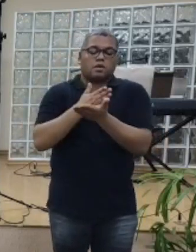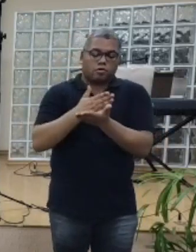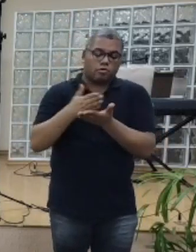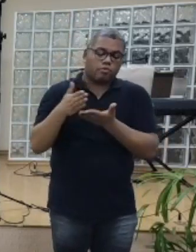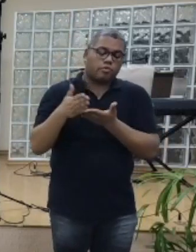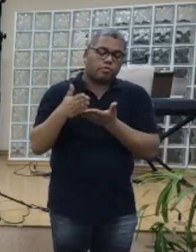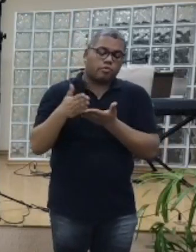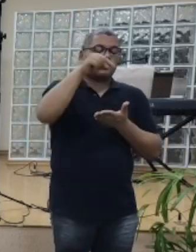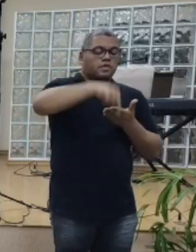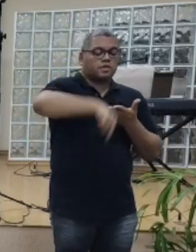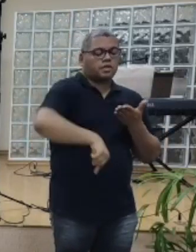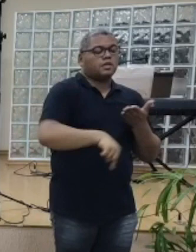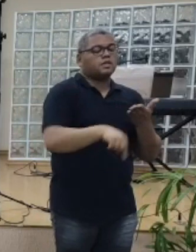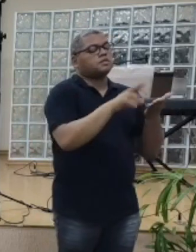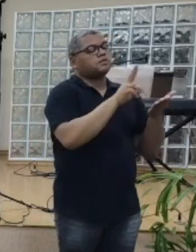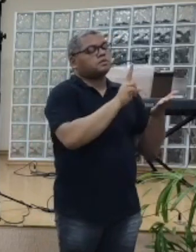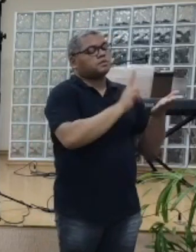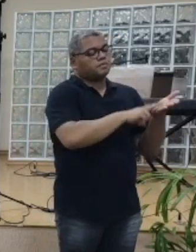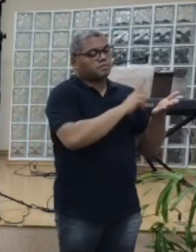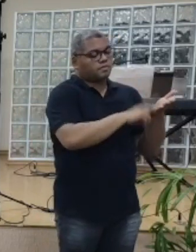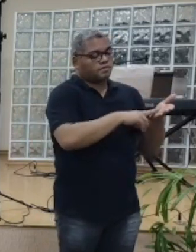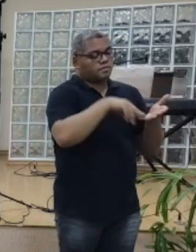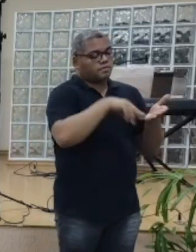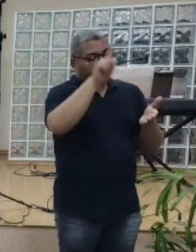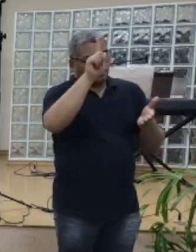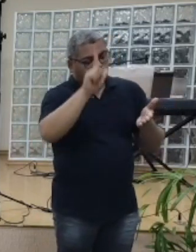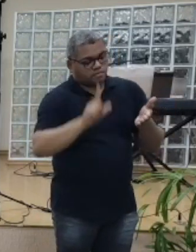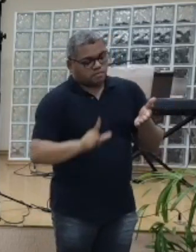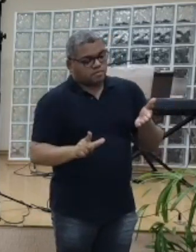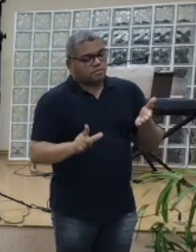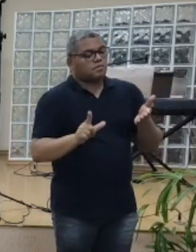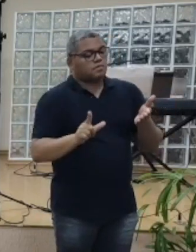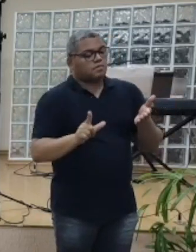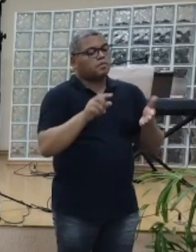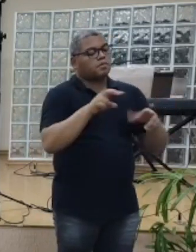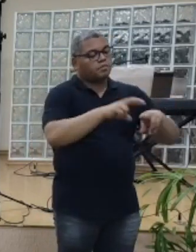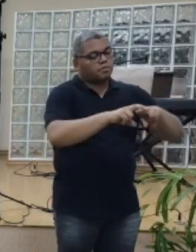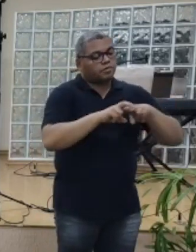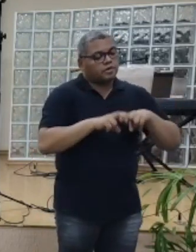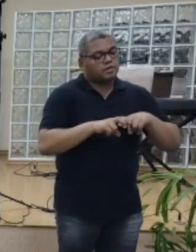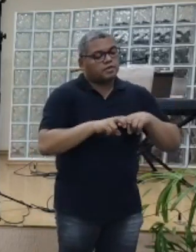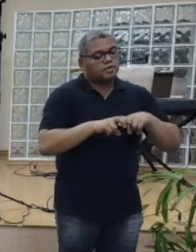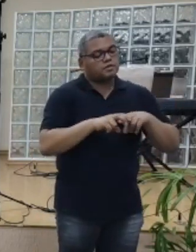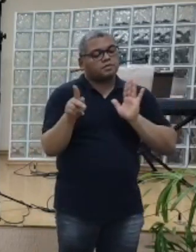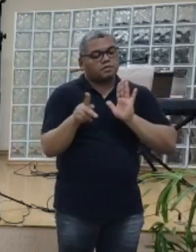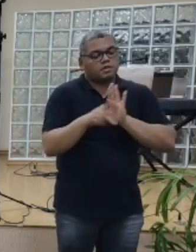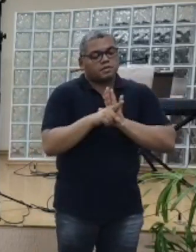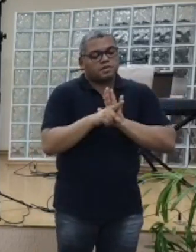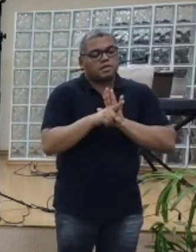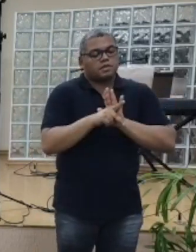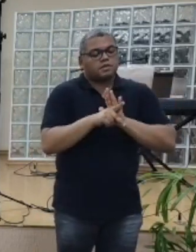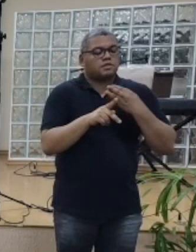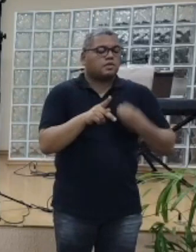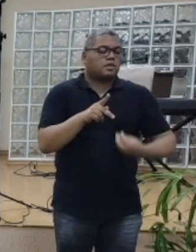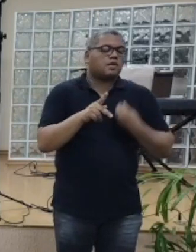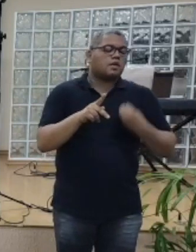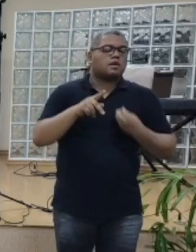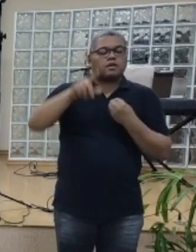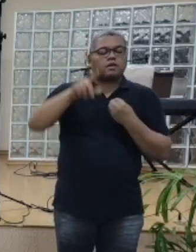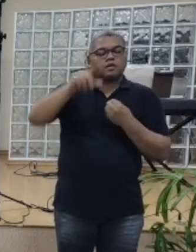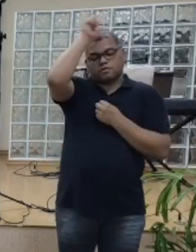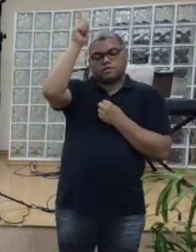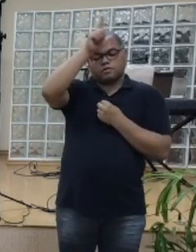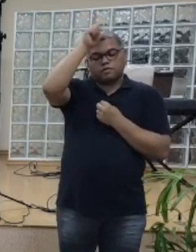E, por isso, então, ela é uma carta que faz parte da história e da vida de Lutero. Quando